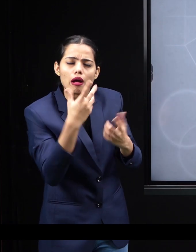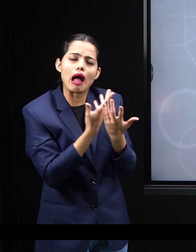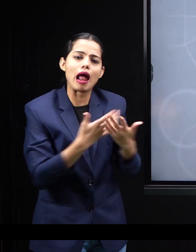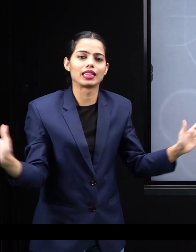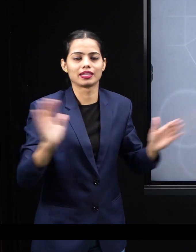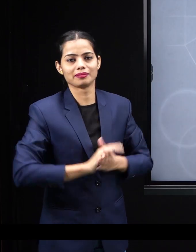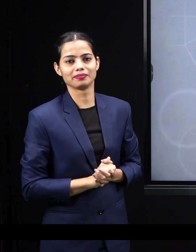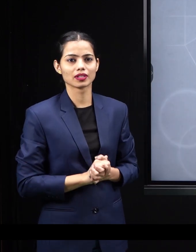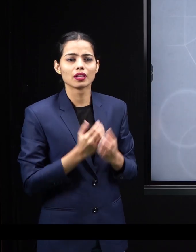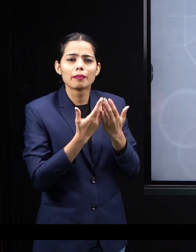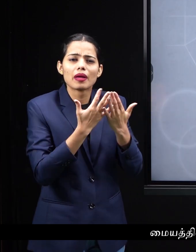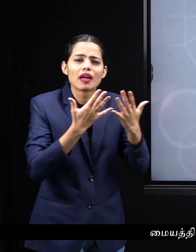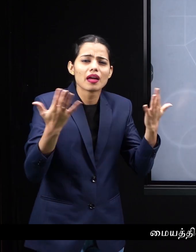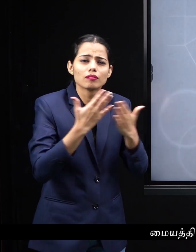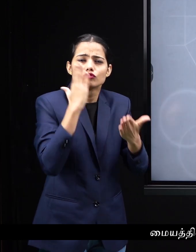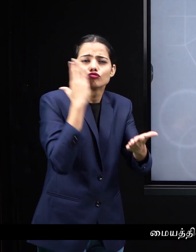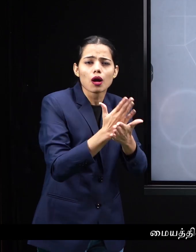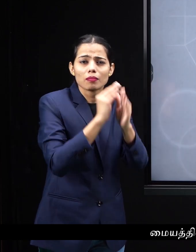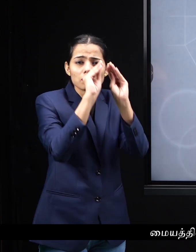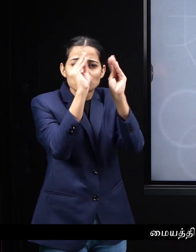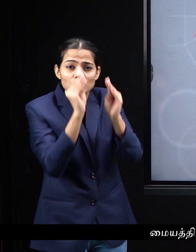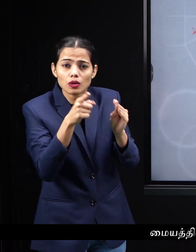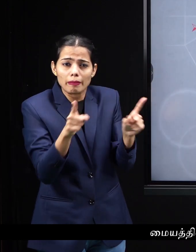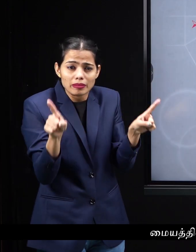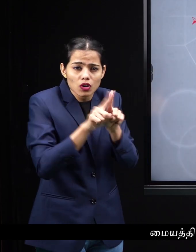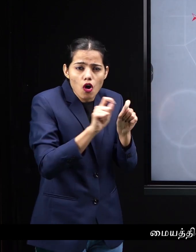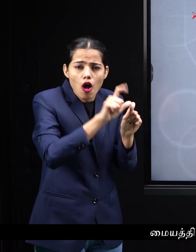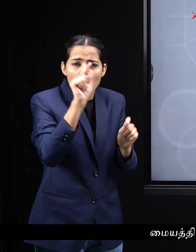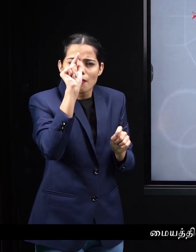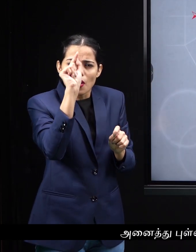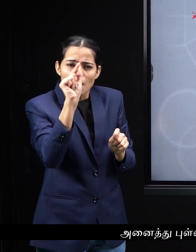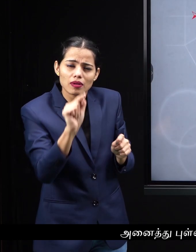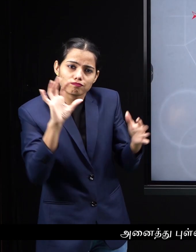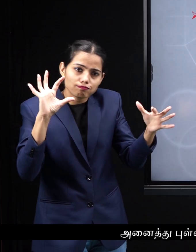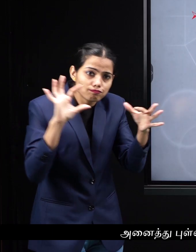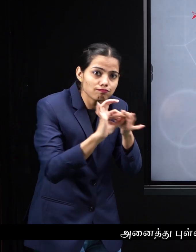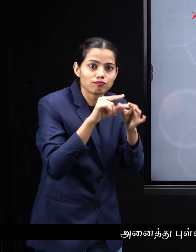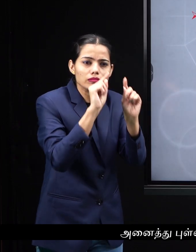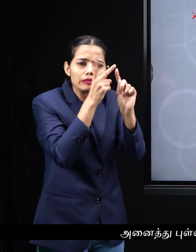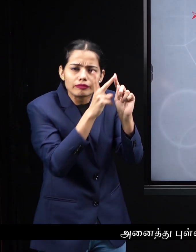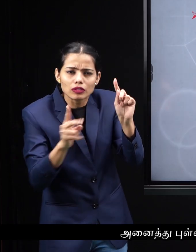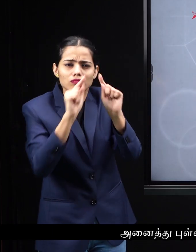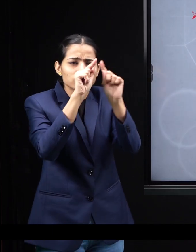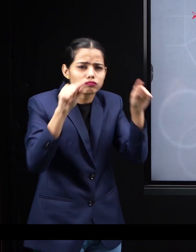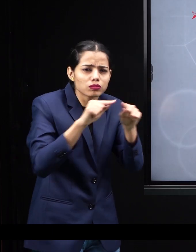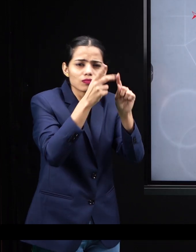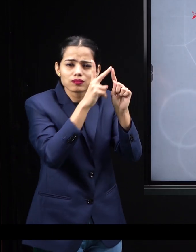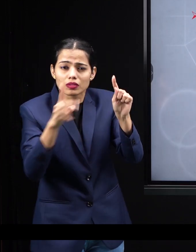வட்டங்கள் மையத்தில் இருந்து சமதூரத்தில் இணைக்கப்பட்ட அனைத்து புள்ளிகளையும் கொண்ட எந்த மூடிய வடிவமும்